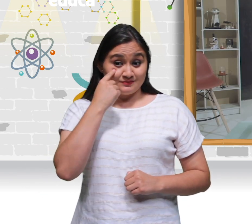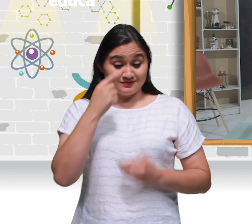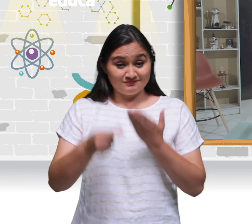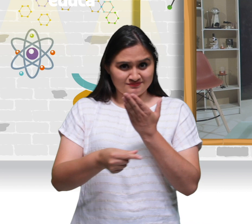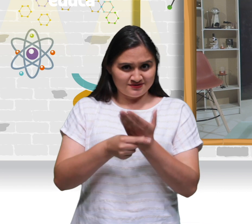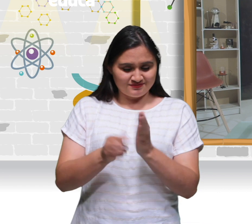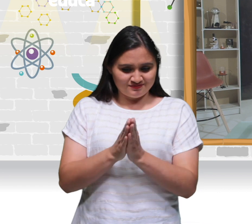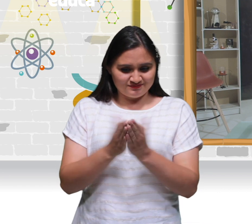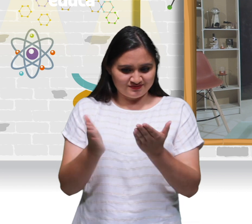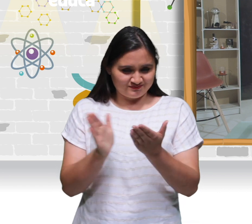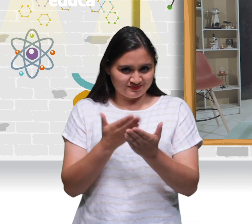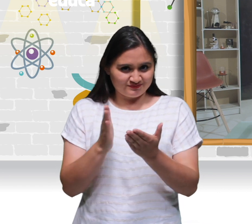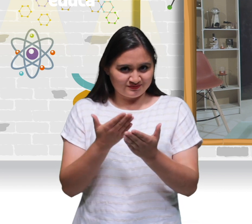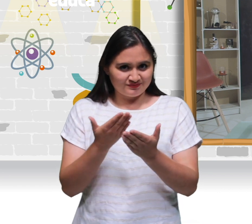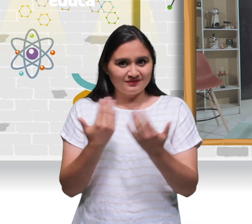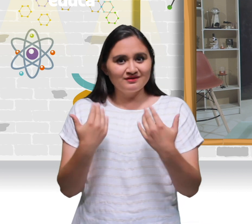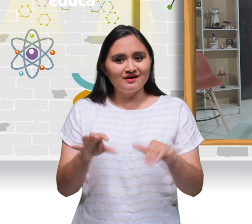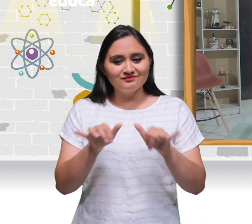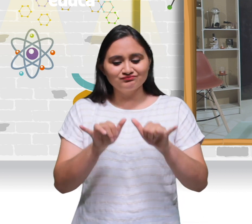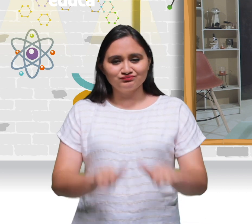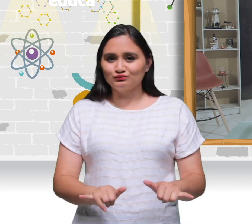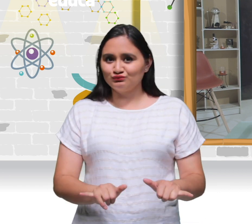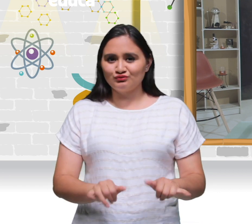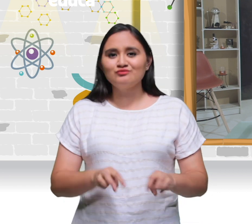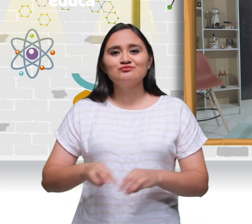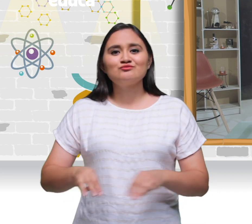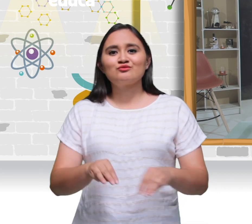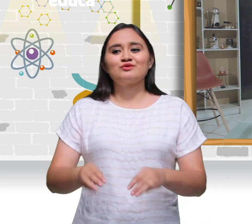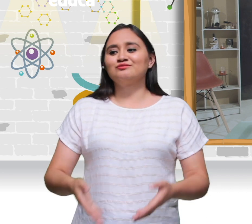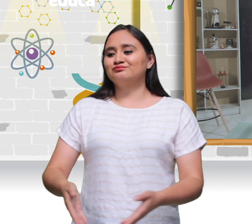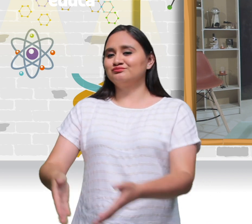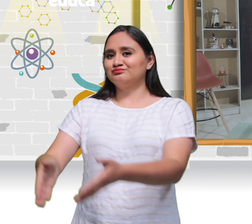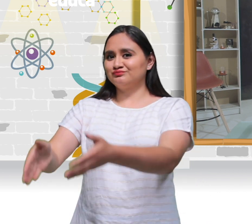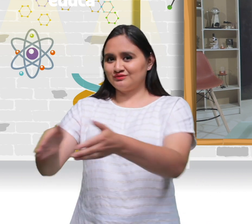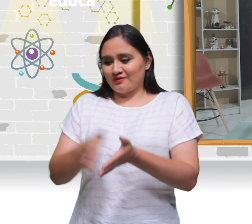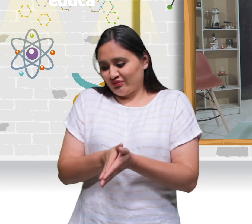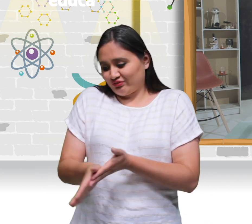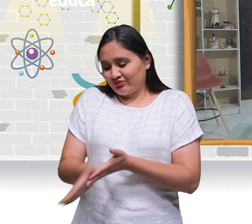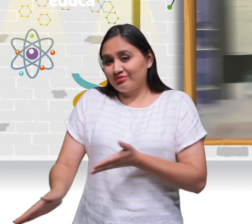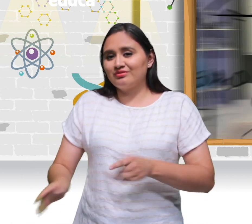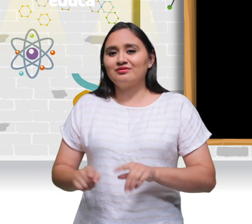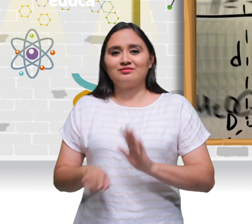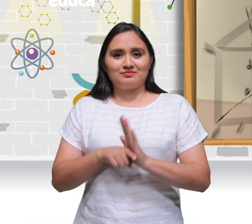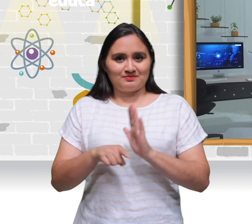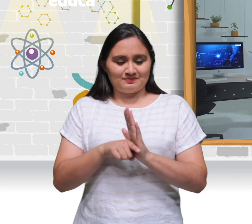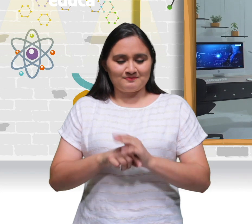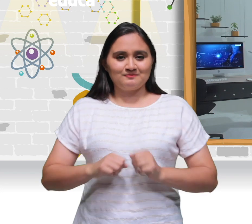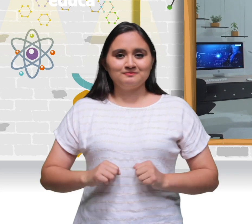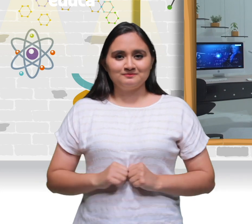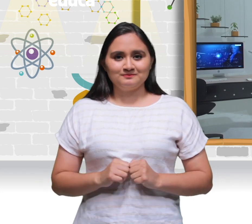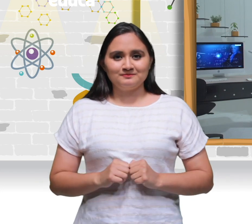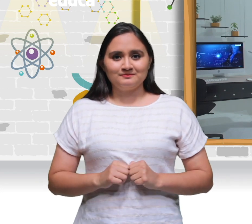Si te fijas en el libro, este ya ha salido del reposo, por lo tanto, su fuerza de fricción será menor.